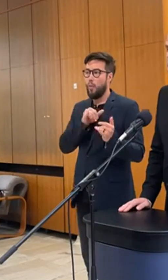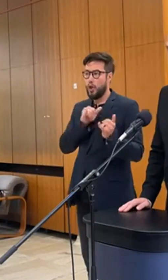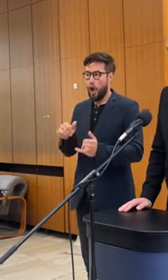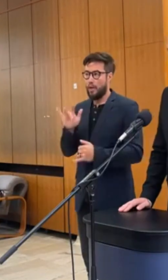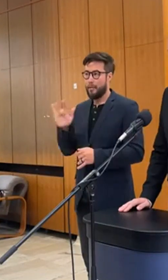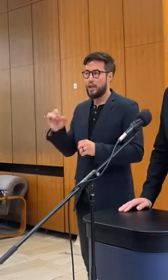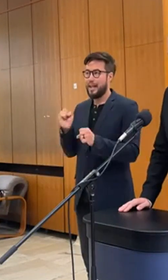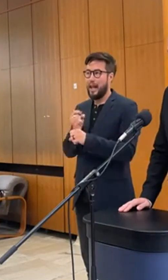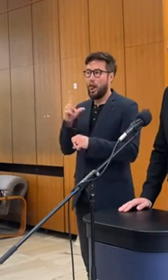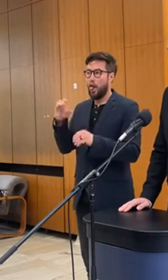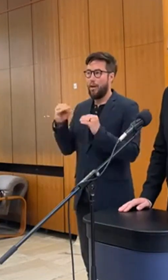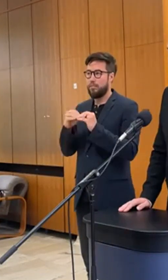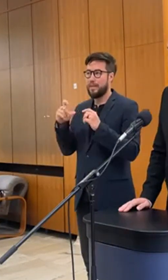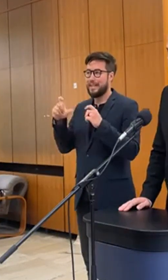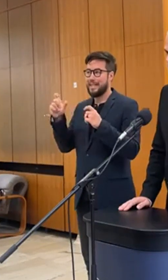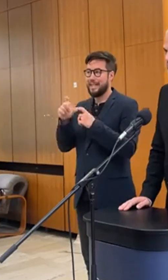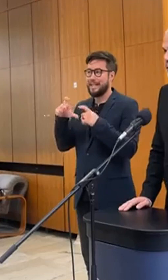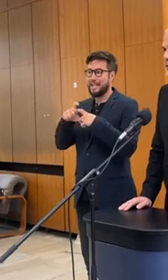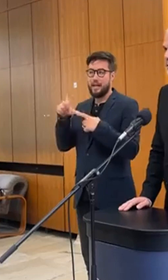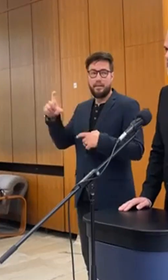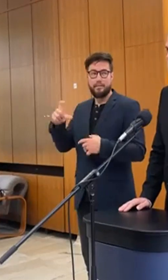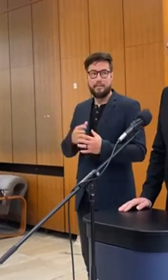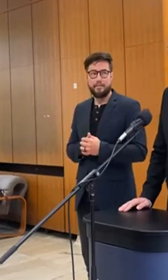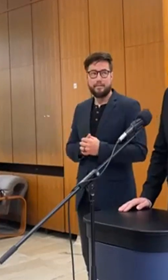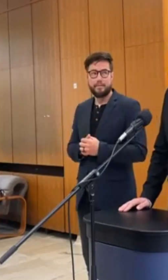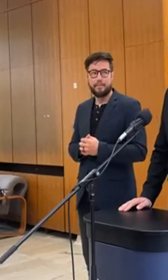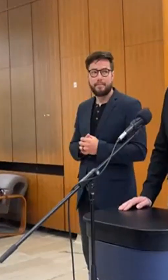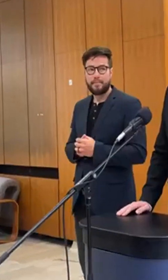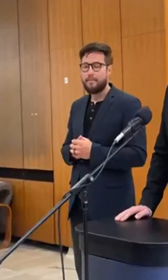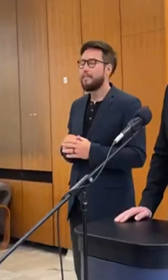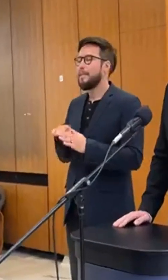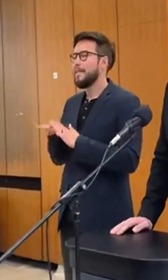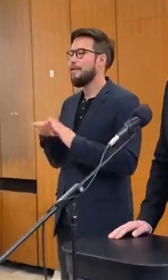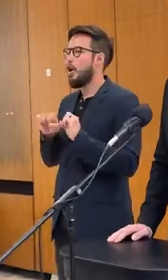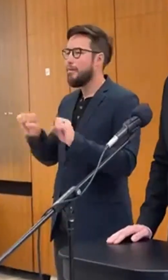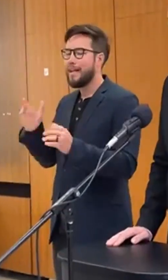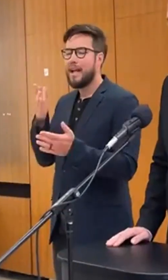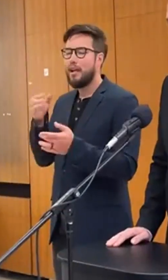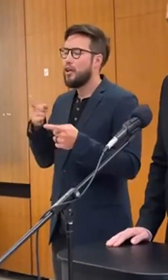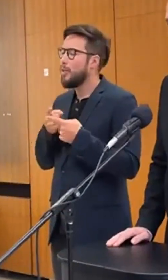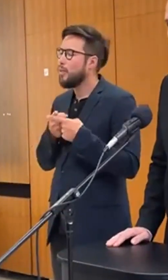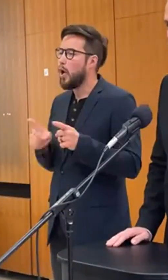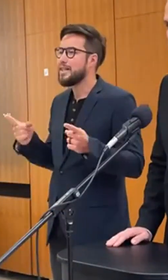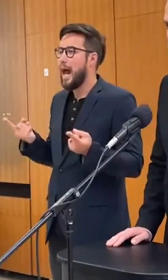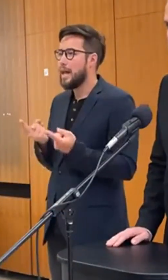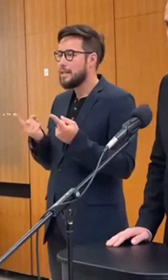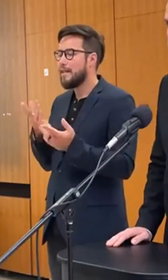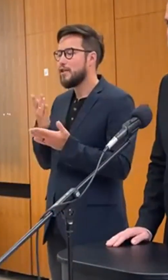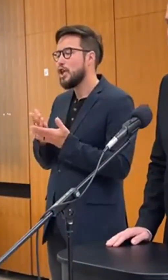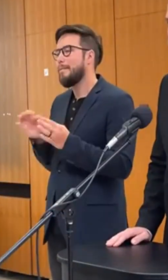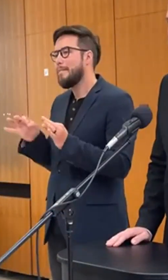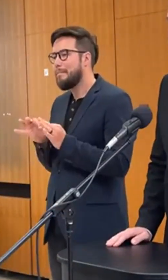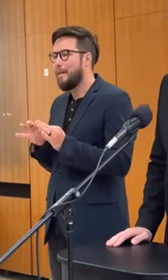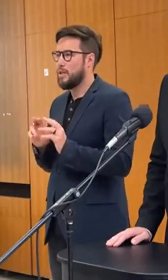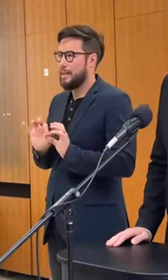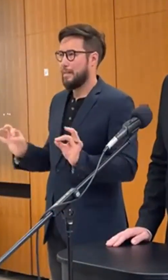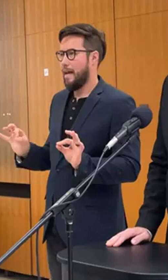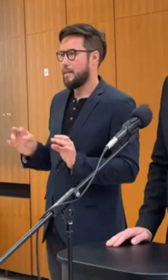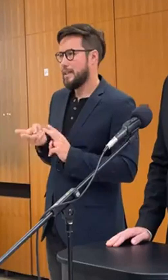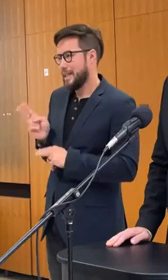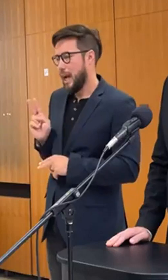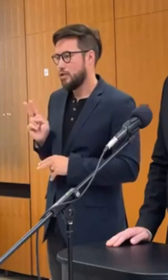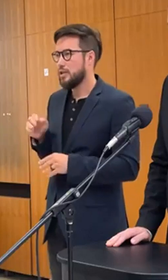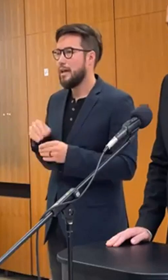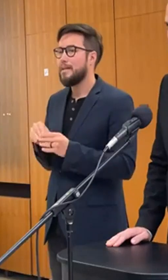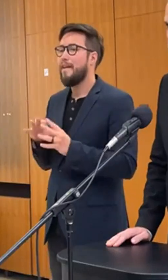Áno. Ministerstvo obrany sa na každú jednu akciu pripravuje tak, ako sa má, ako táto krajina si zaslúžia to, čo potrebuje, takže všetko,